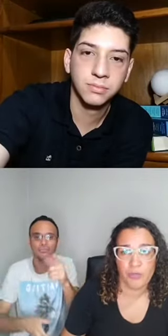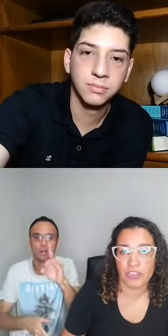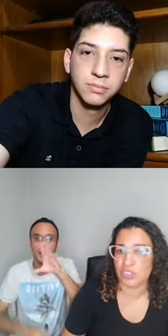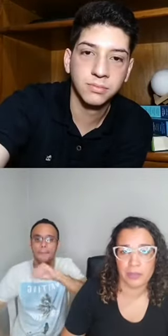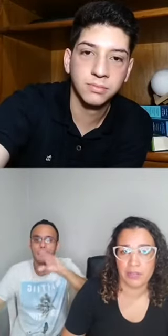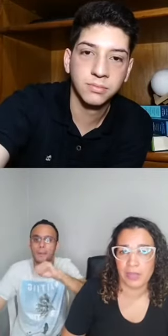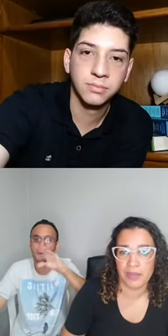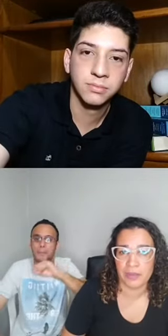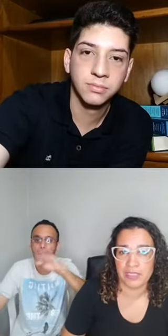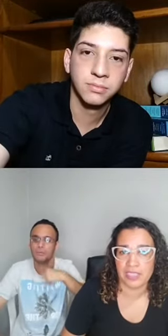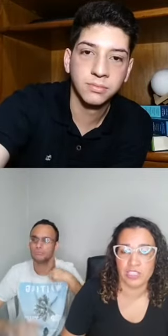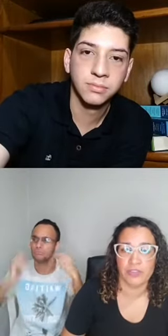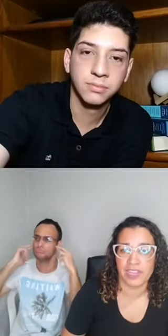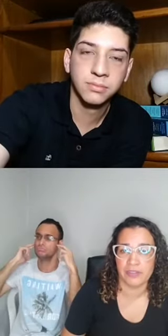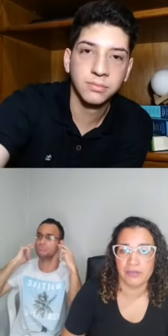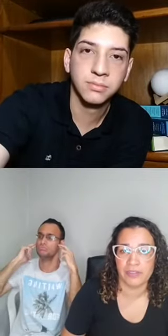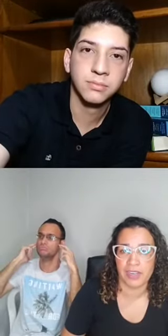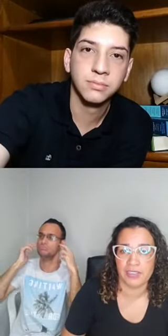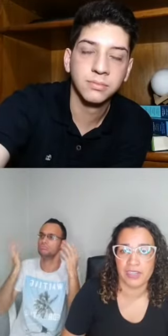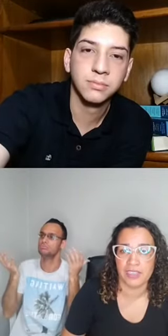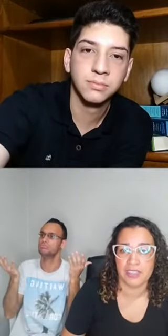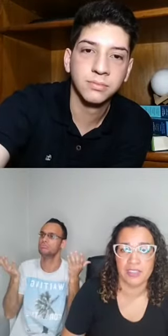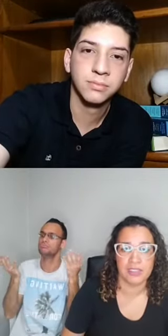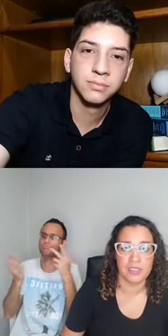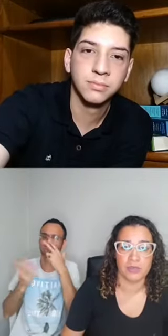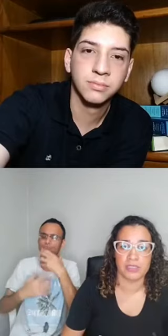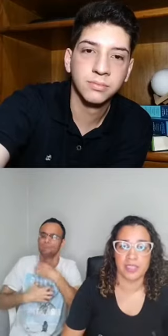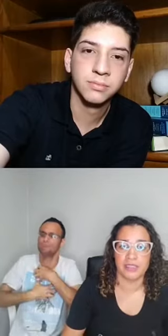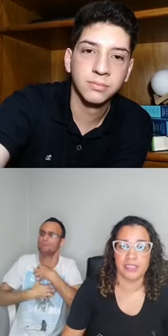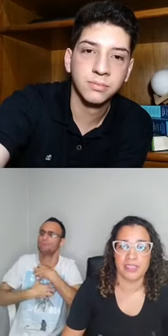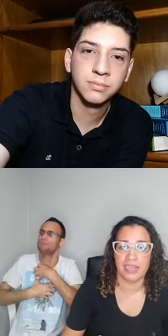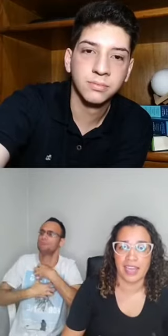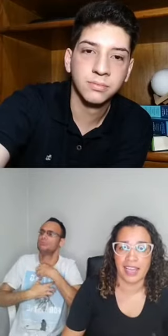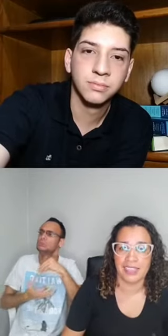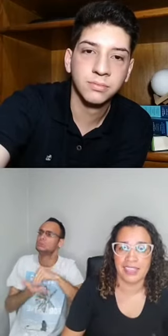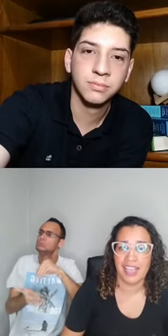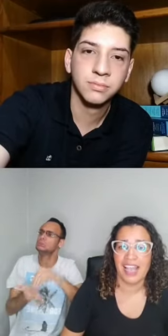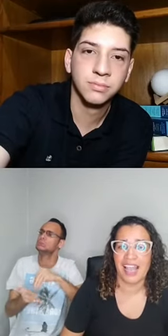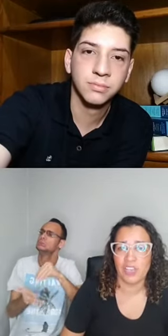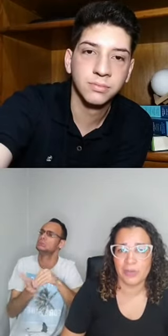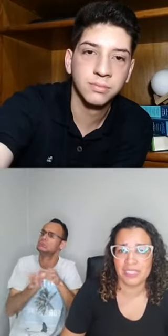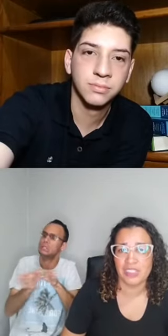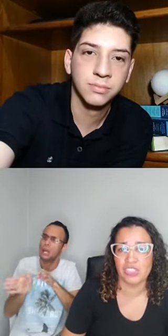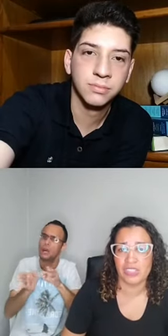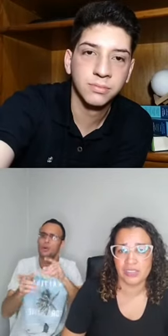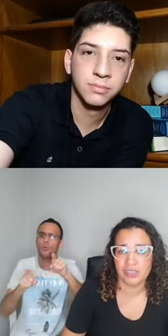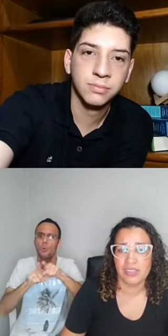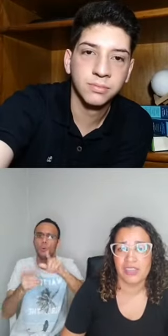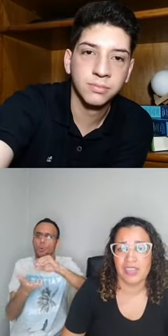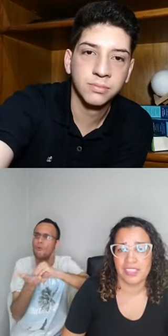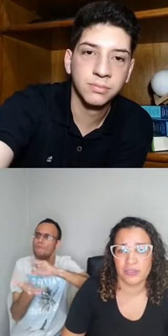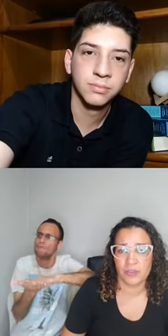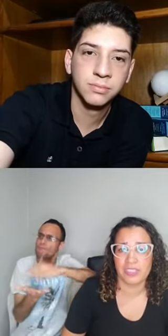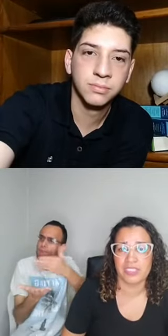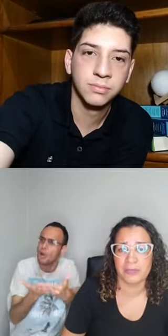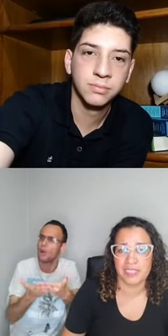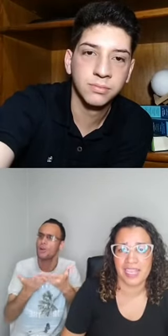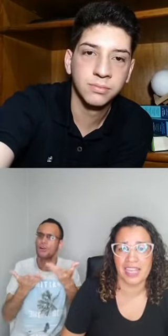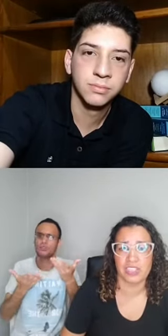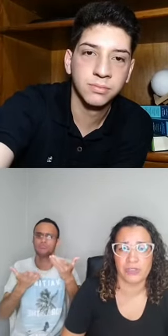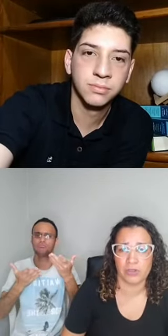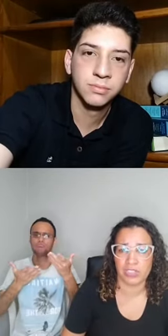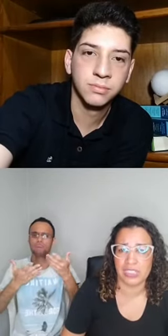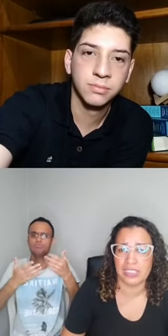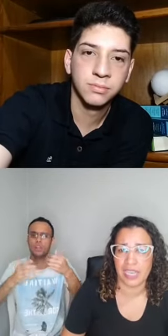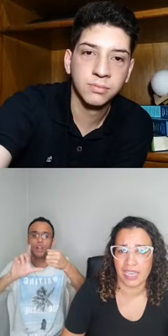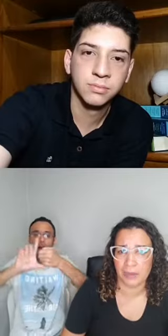O professor também não sabia a língua de sinais, só ficava falando, oralizando e eu sem entender nada. Aí eu me senti essa falta de acessibilidade,